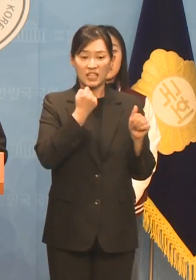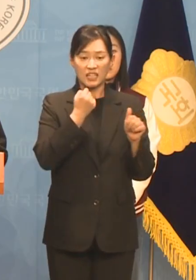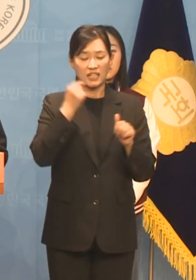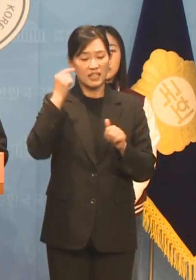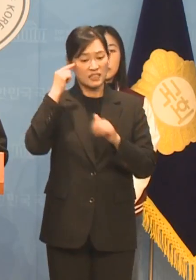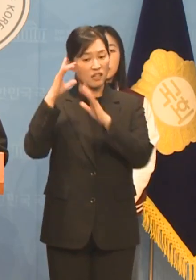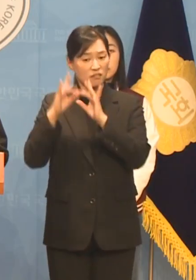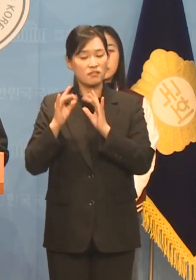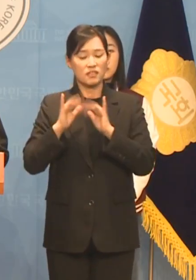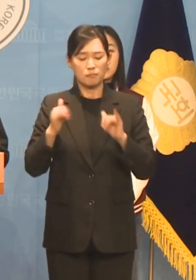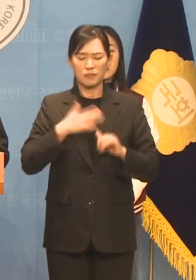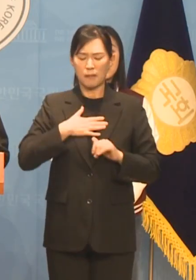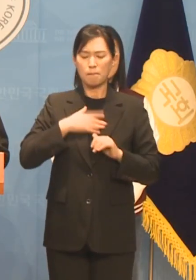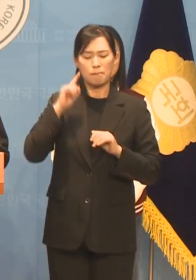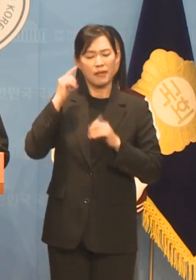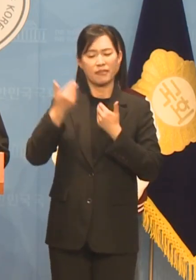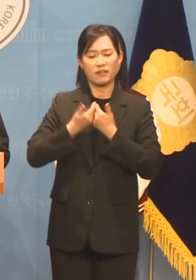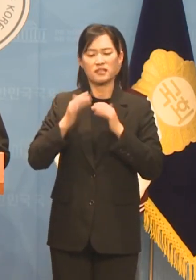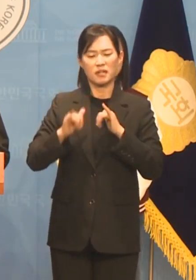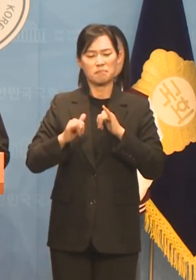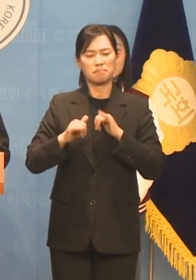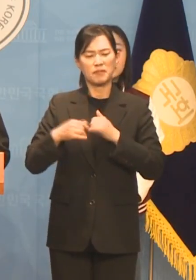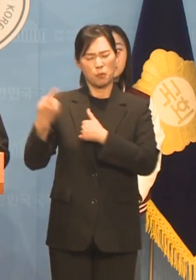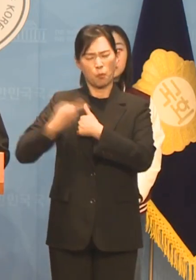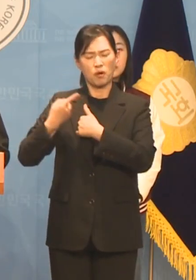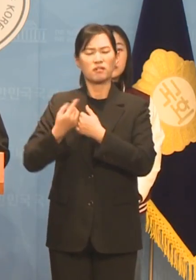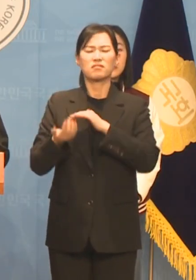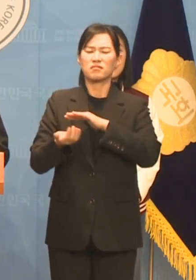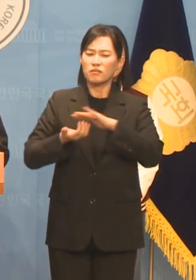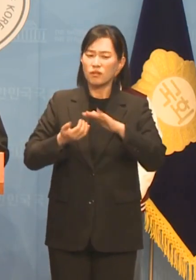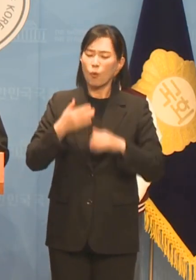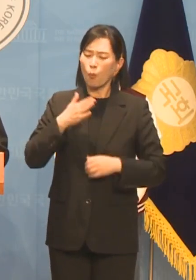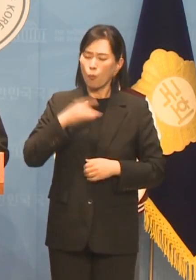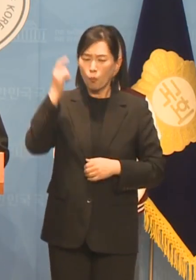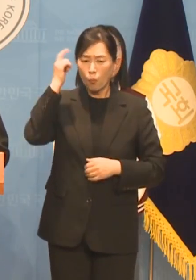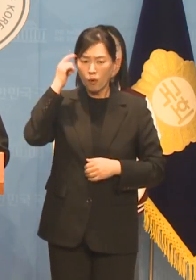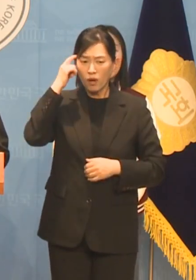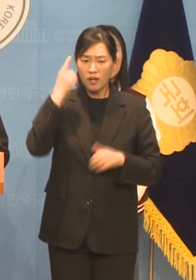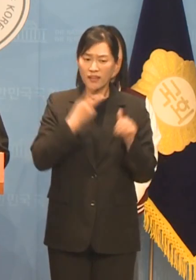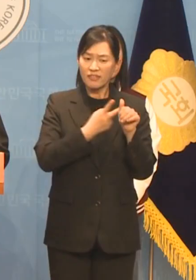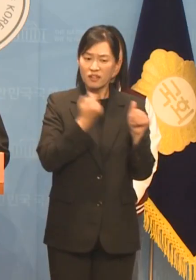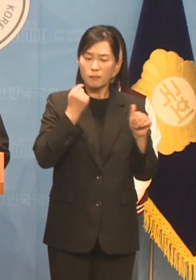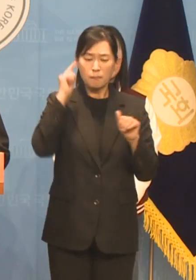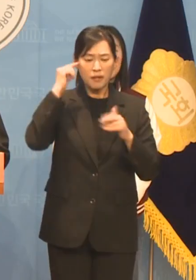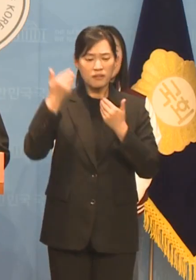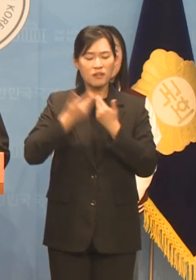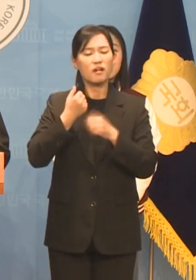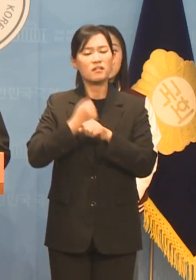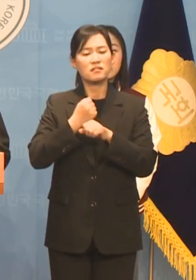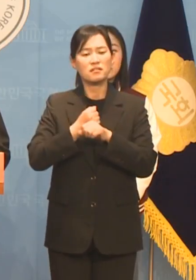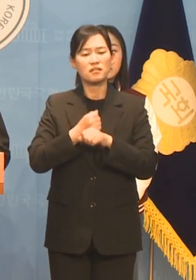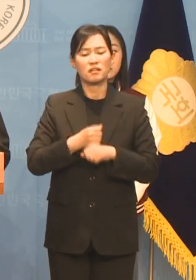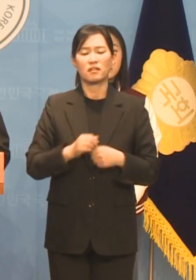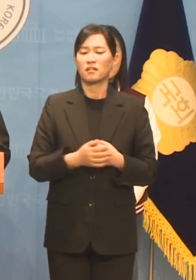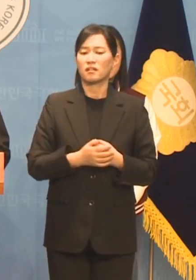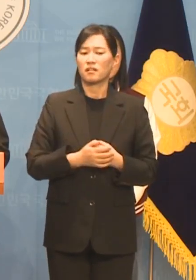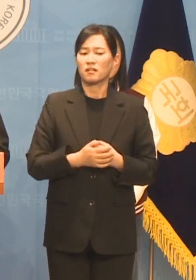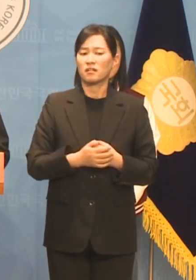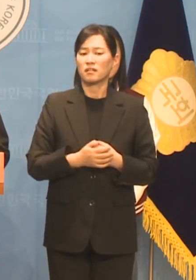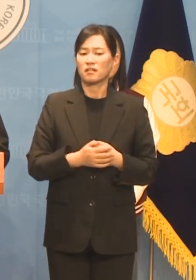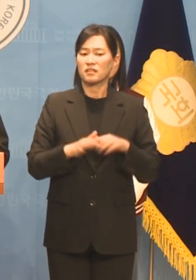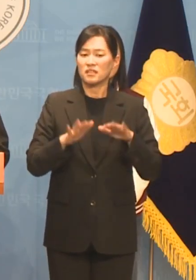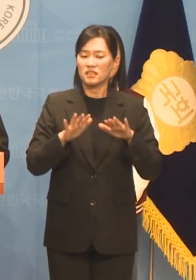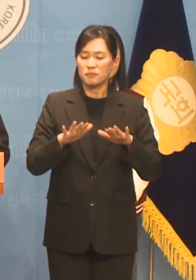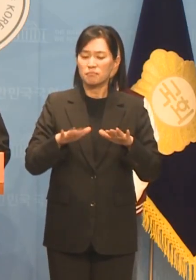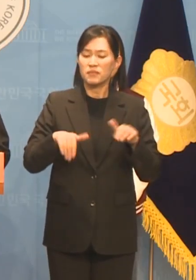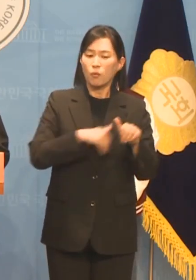탄핵에 반대하는 우리들을 비난하기 이전에 우리가 왜 탄핵에 반대하는지 그리고 어떤 집단이